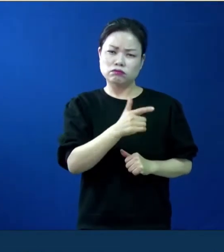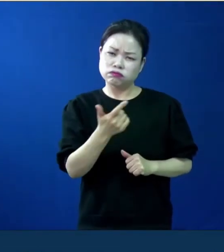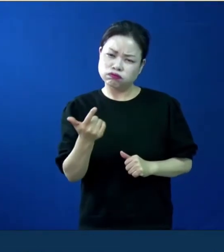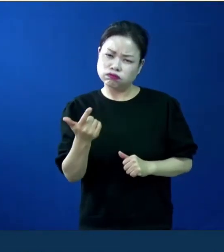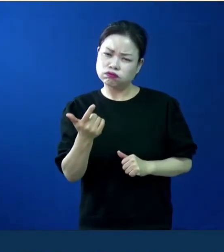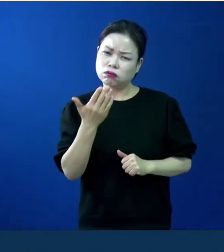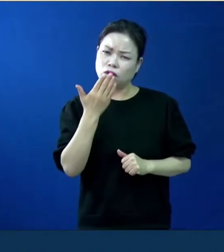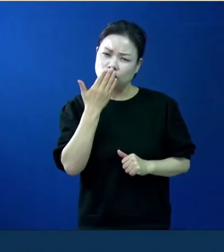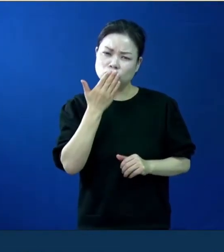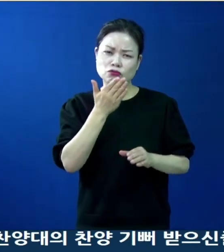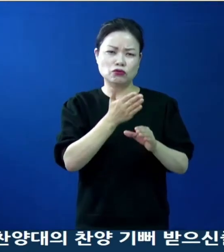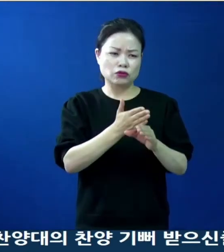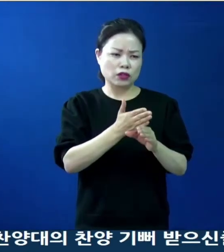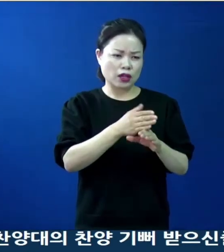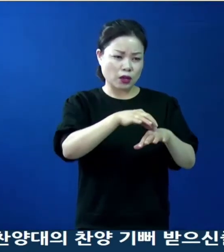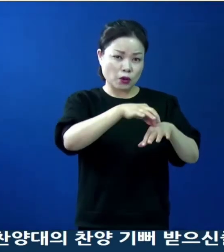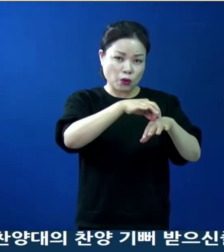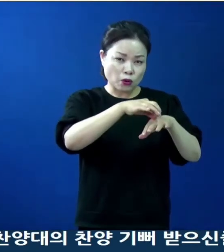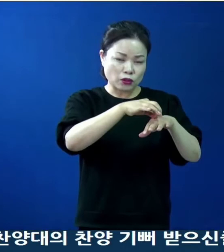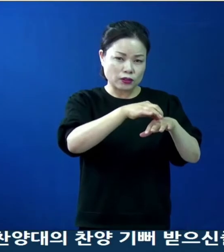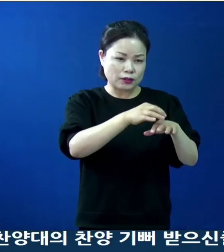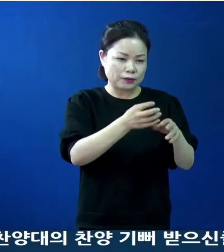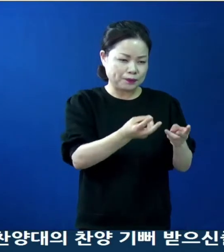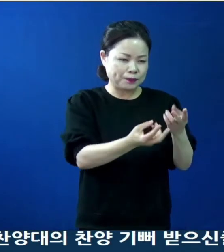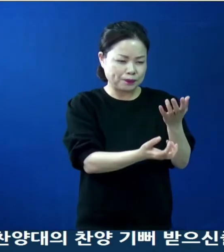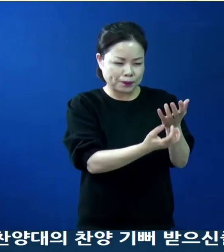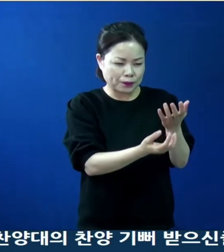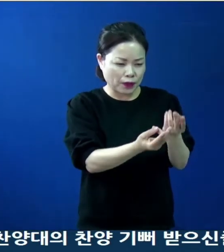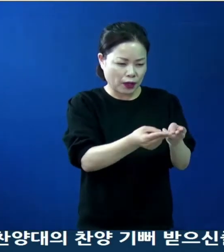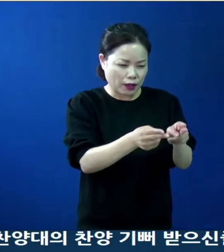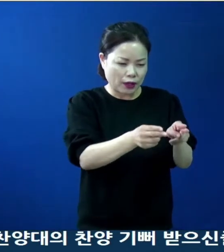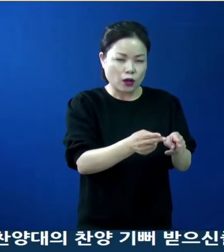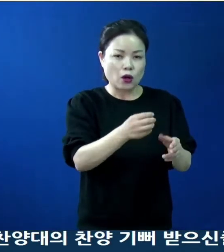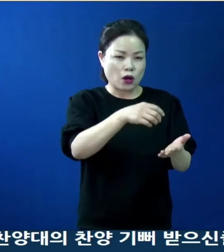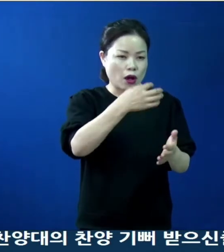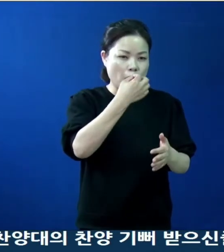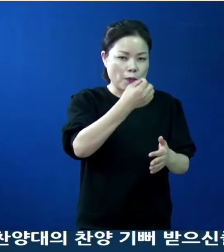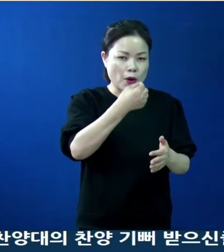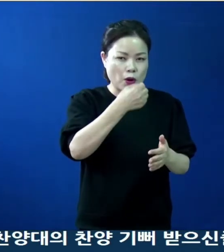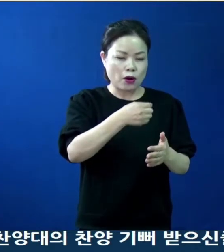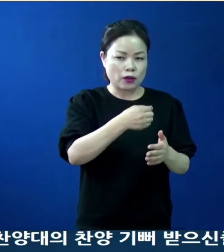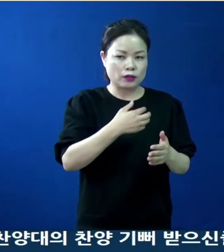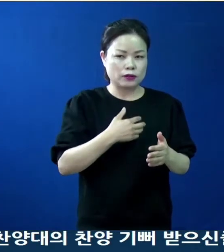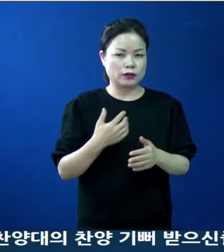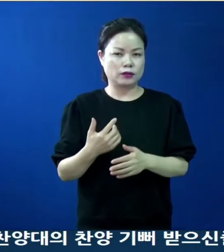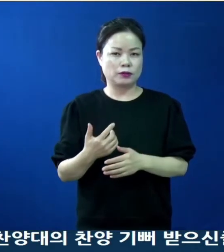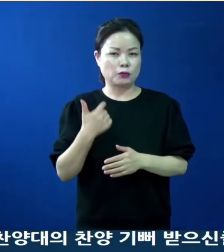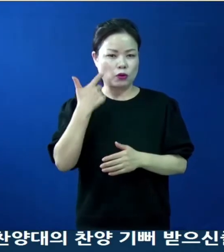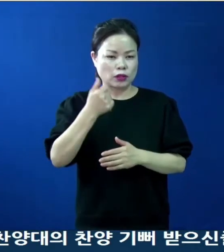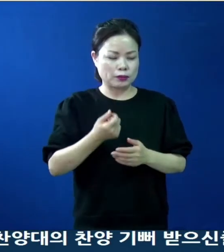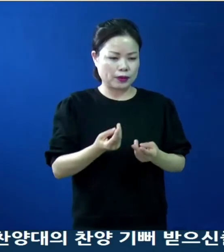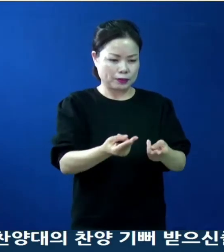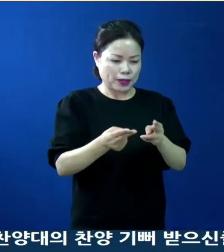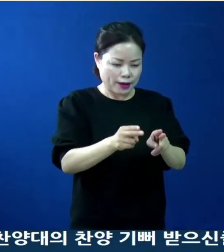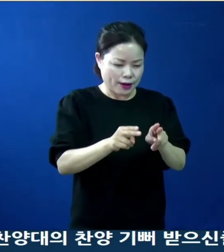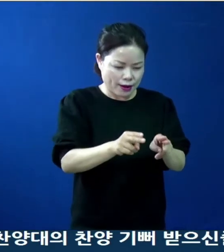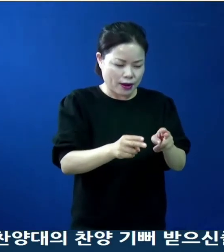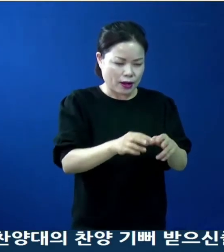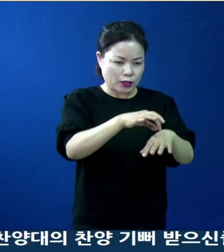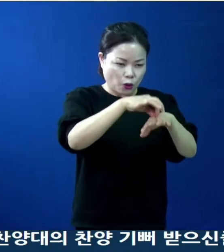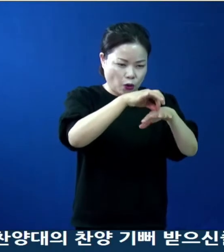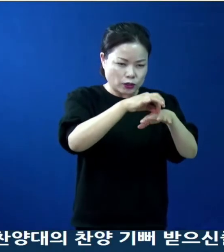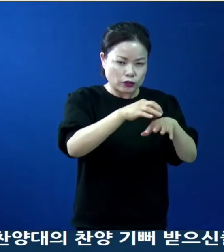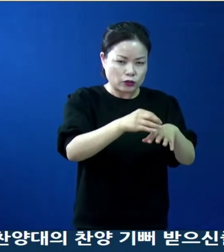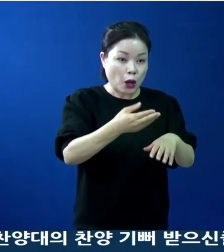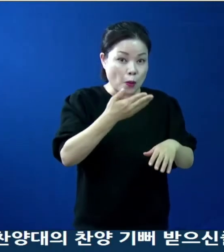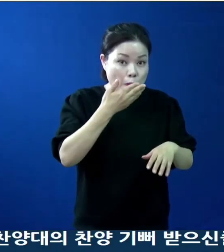저녁을 먹는데 이제 고기를 구워서 먹고 있었습니다. 제가 열심히 구웠고 이제 다 구웠으니까 이제